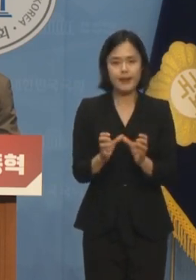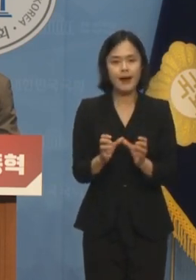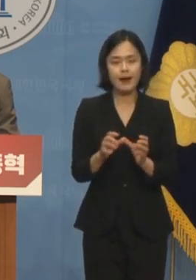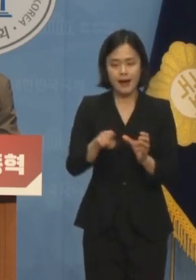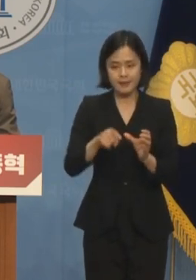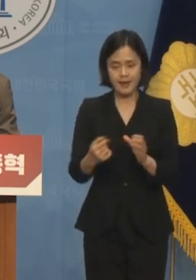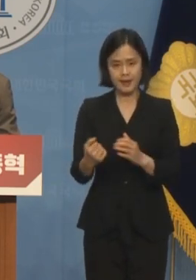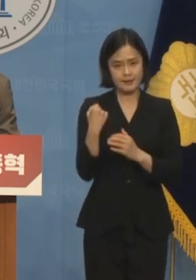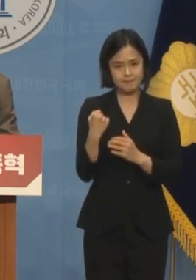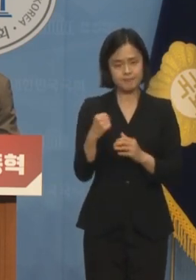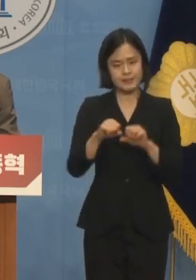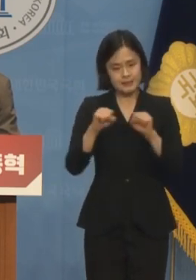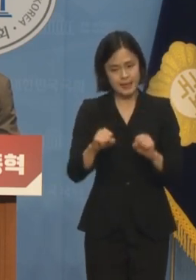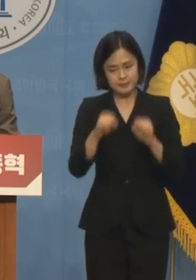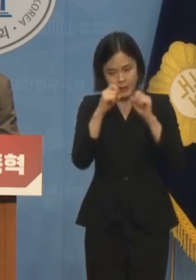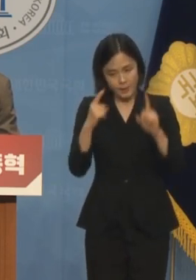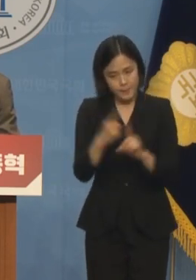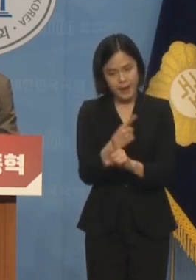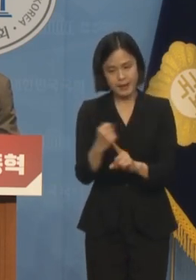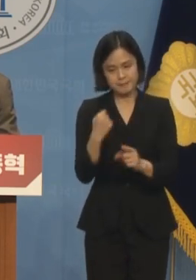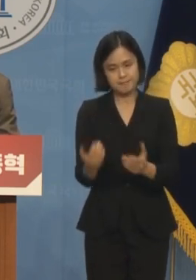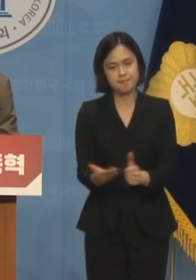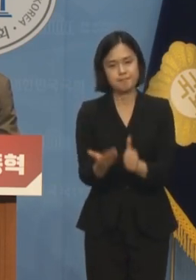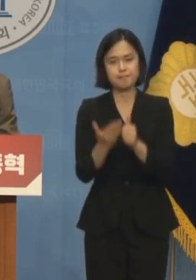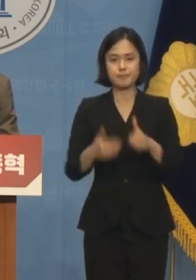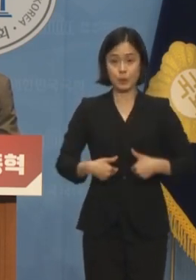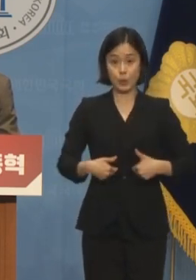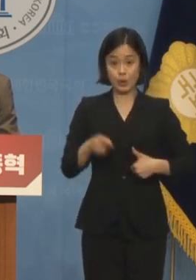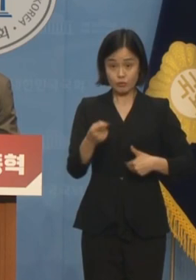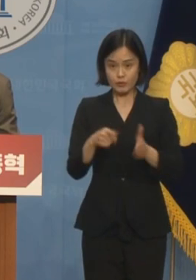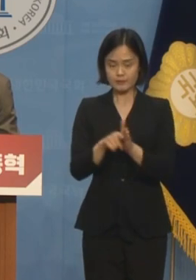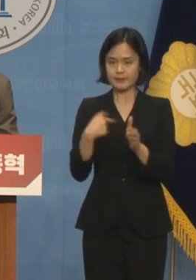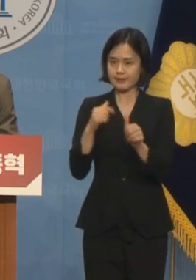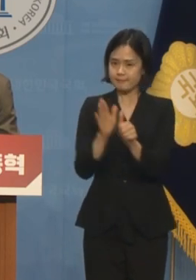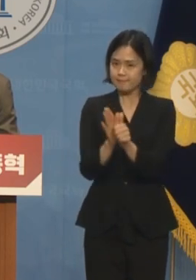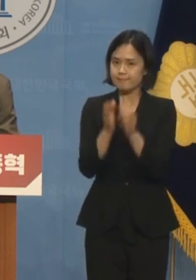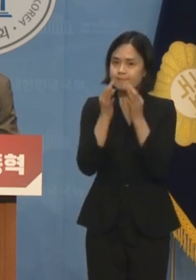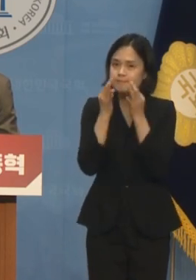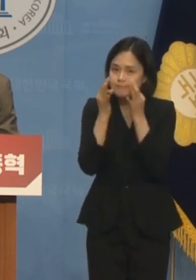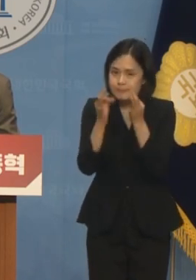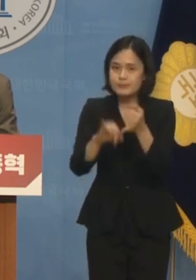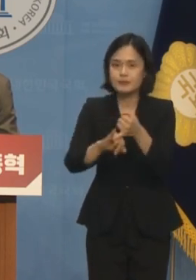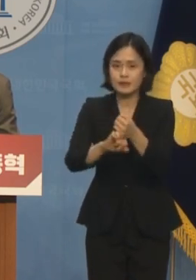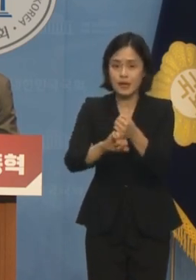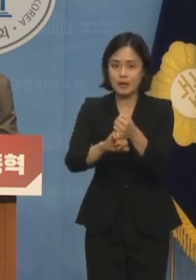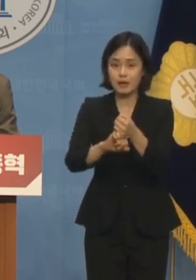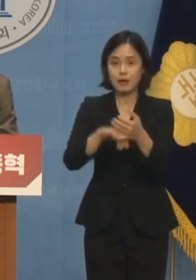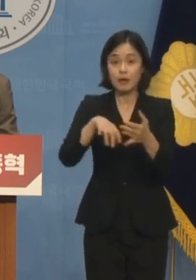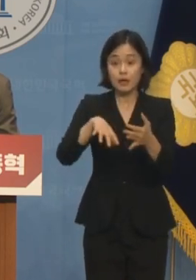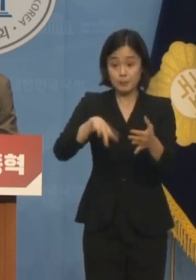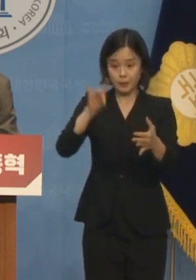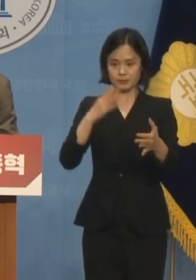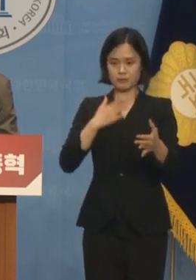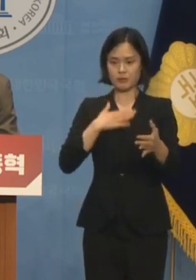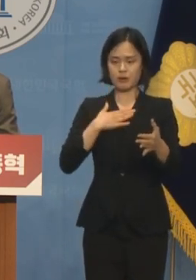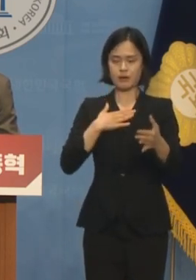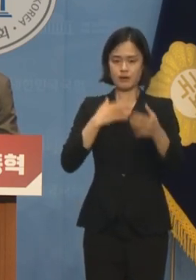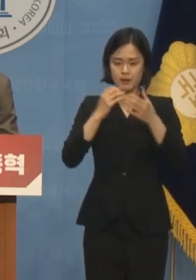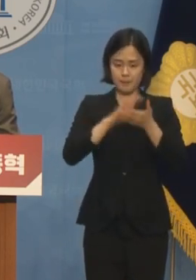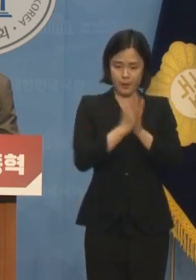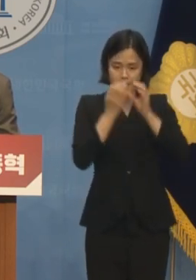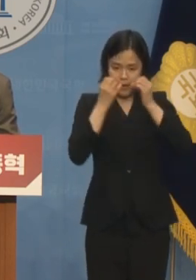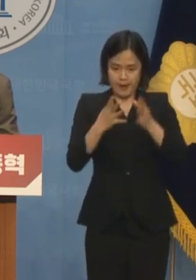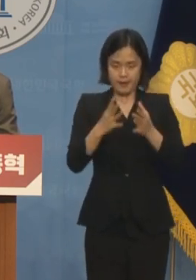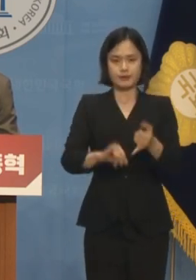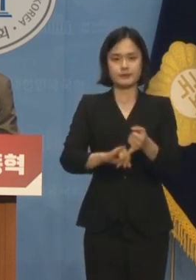제 작은 힘을 보태겠습니다. 그리고 저부터 변하겠습니다.